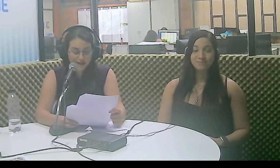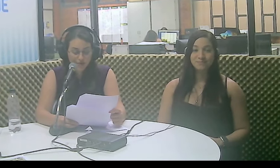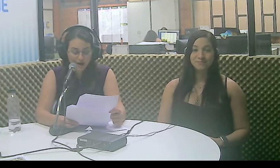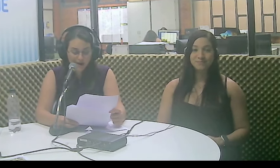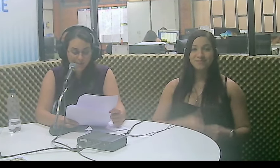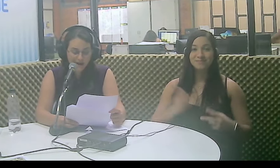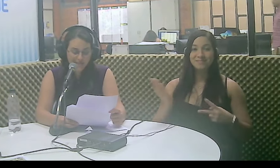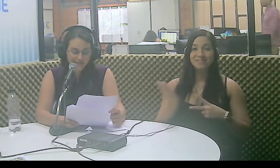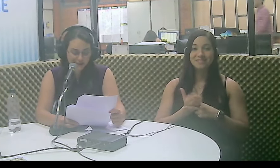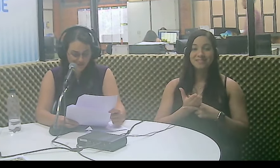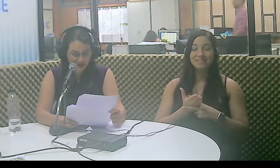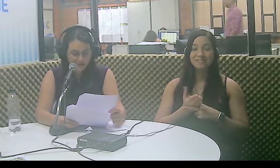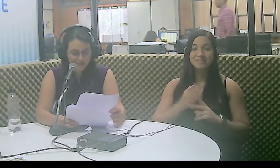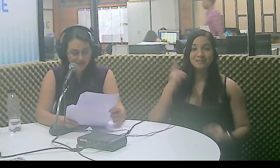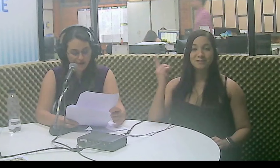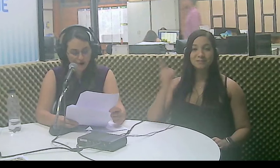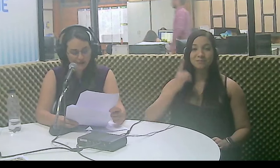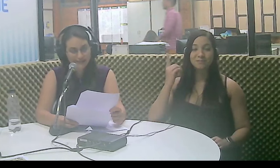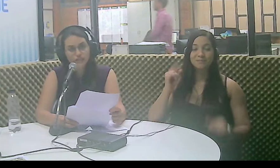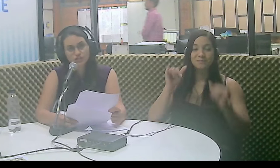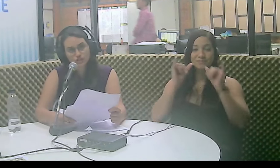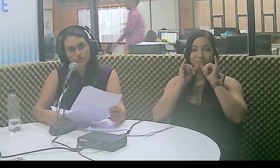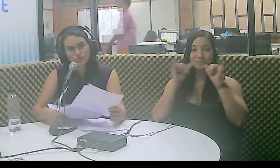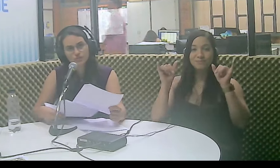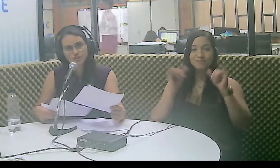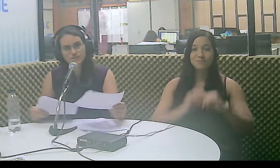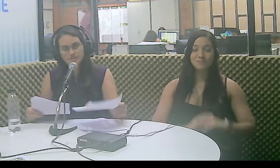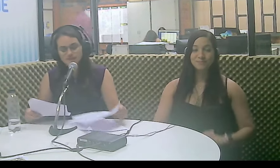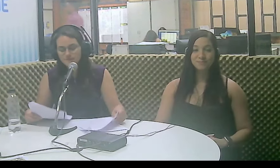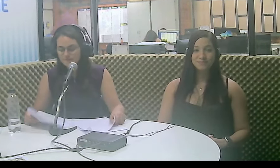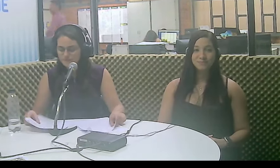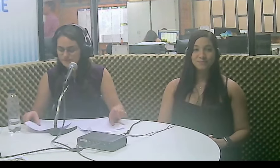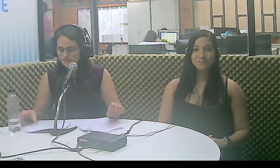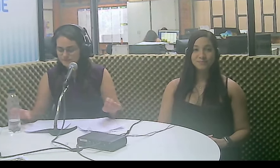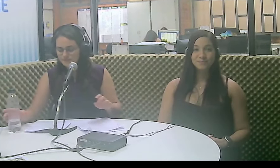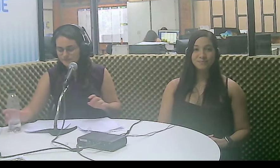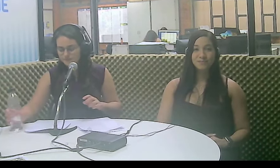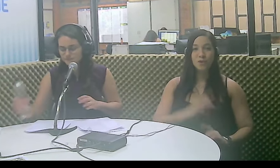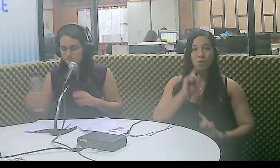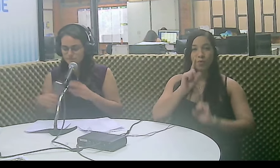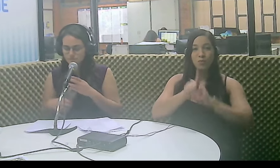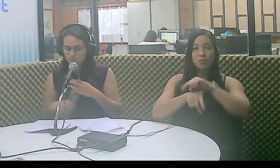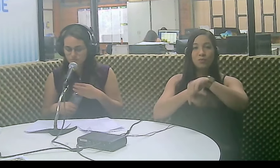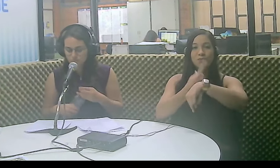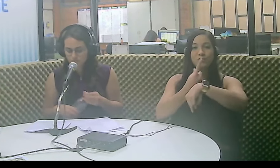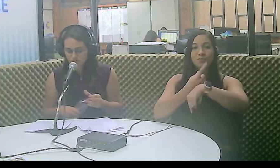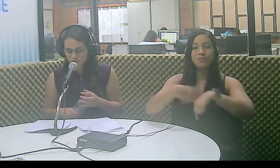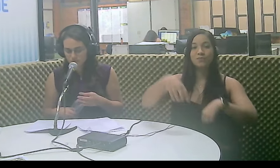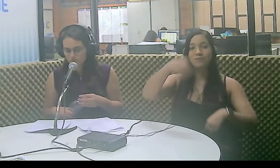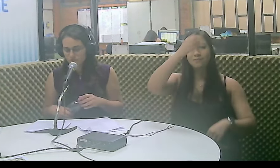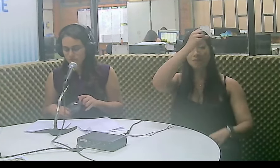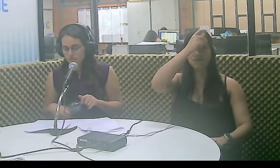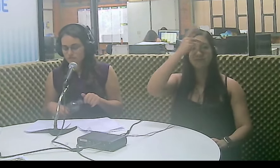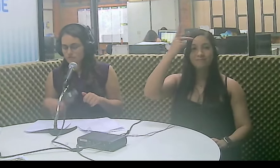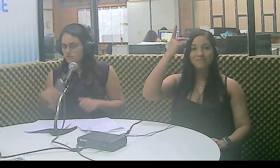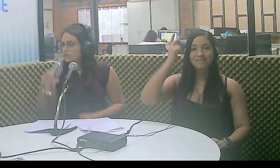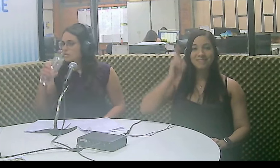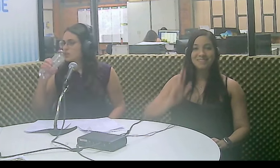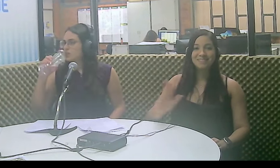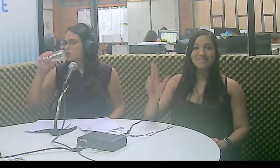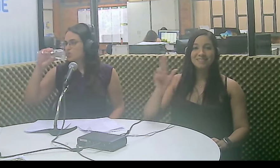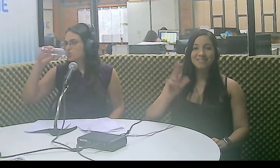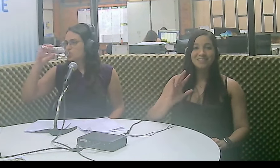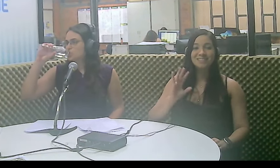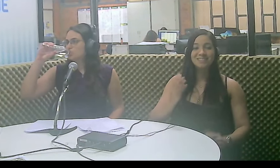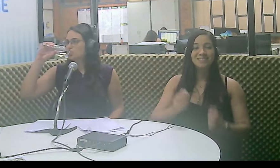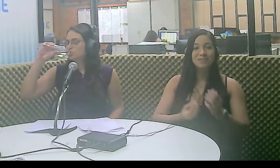Vamos agora a um breve intervalo e na volta tem giro de notícias. Inovar é com a Prefeitura de Uberlândia. Ela